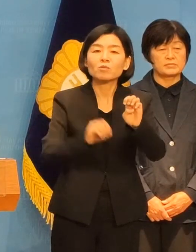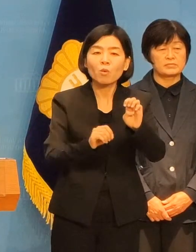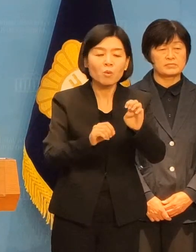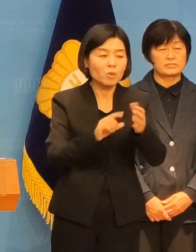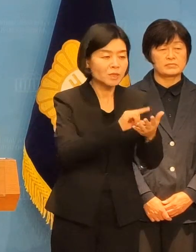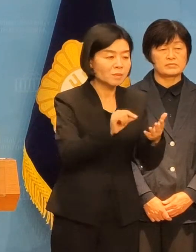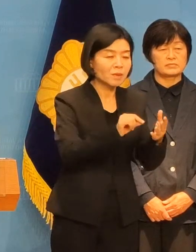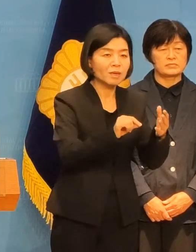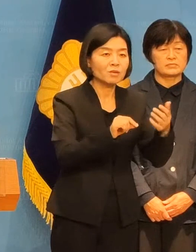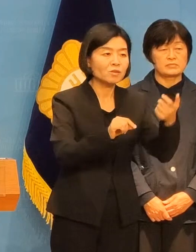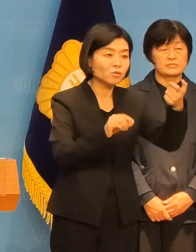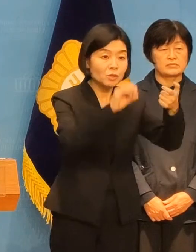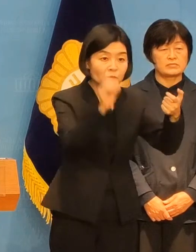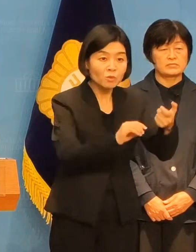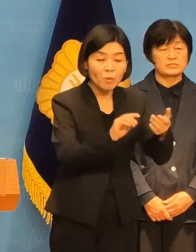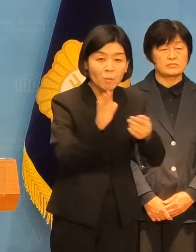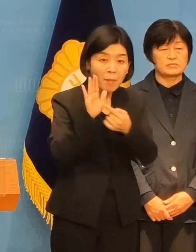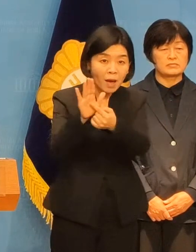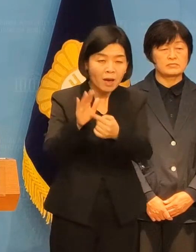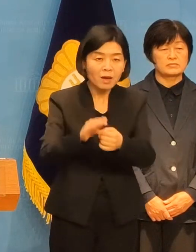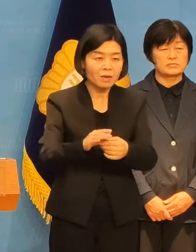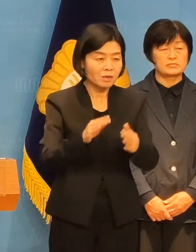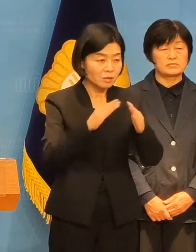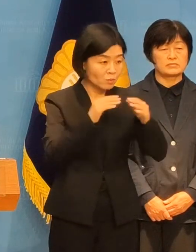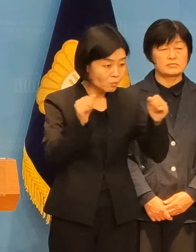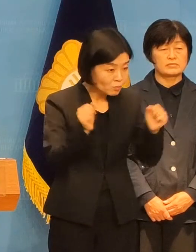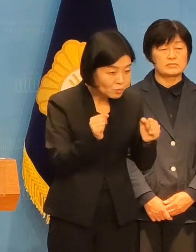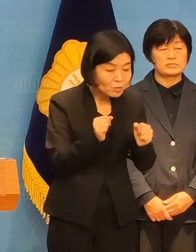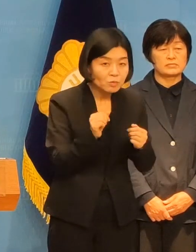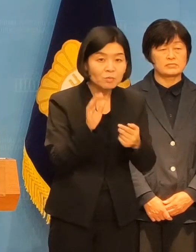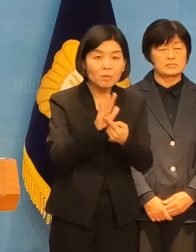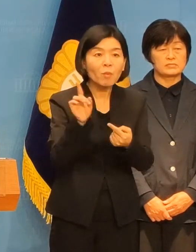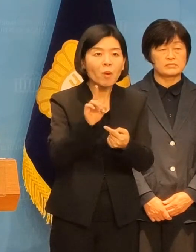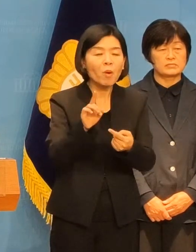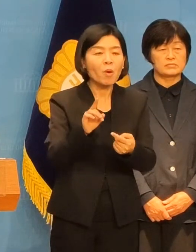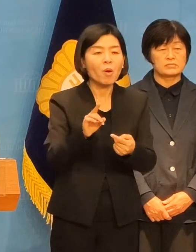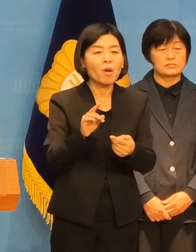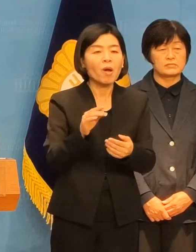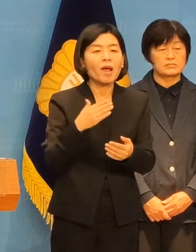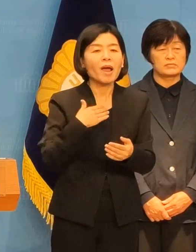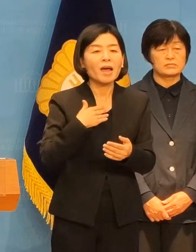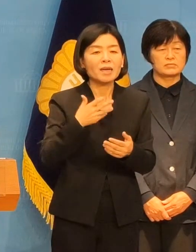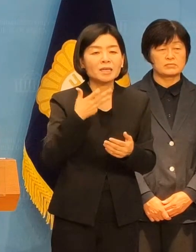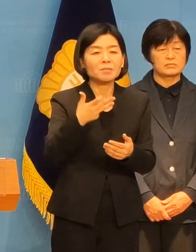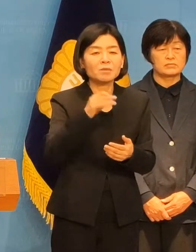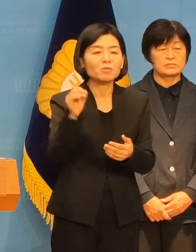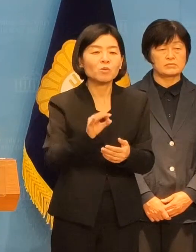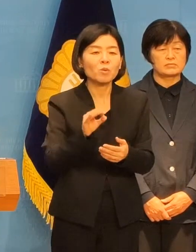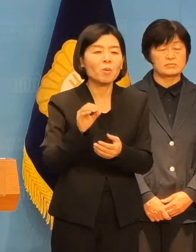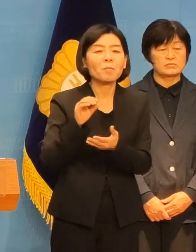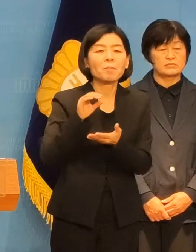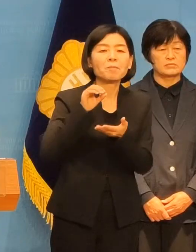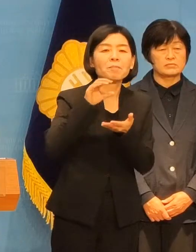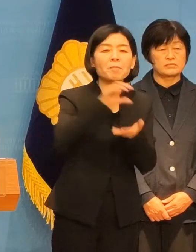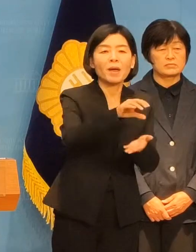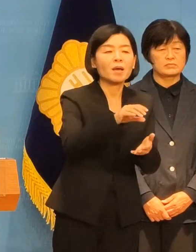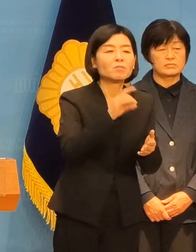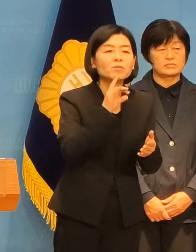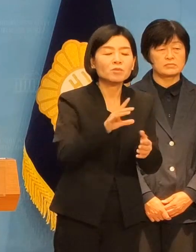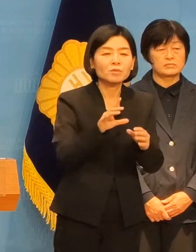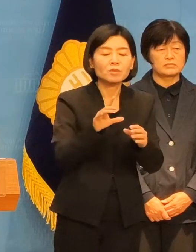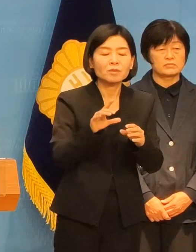발표하자 전북자치도가 기다렸다는 듯이 18%만 분담하겠다고 일방적으로